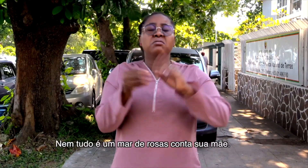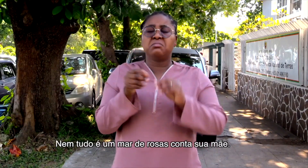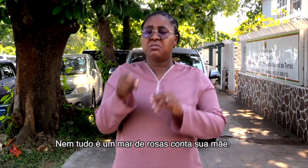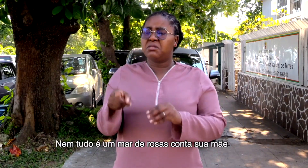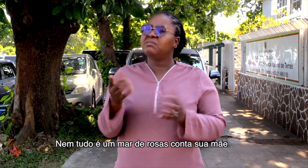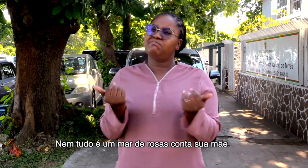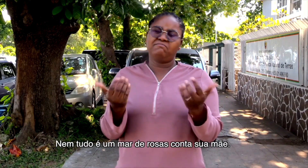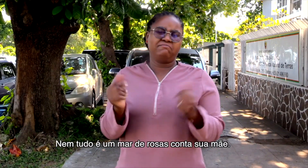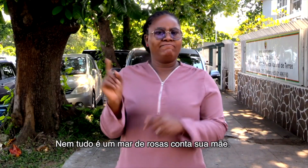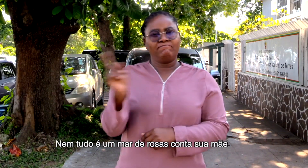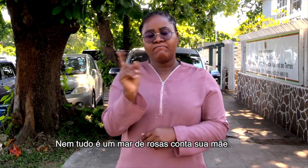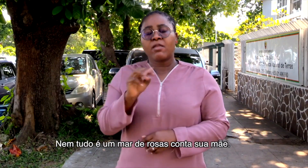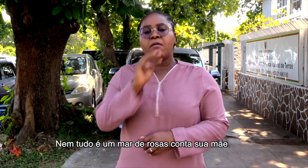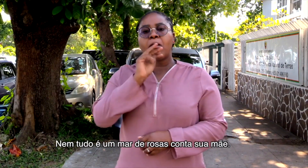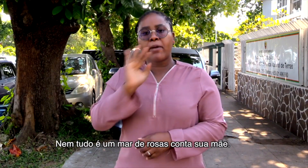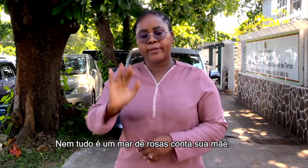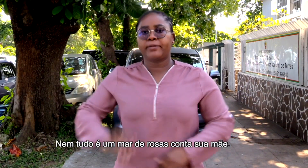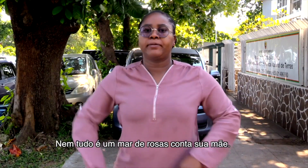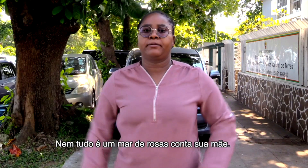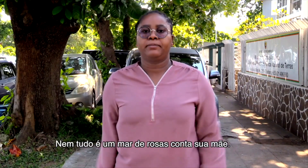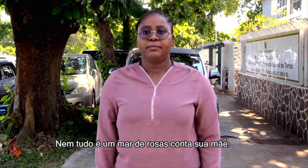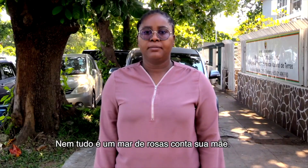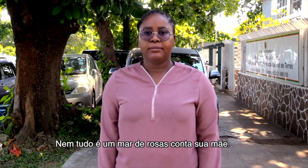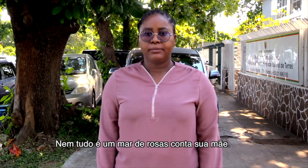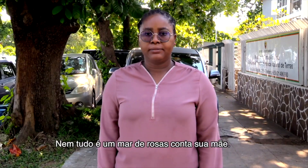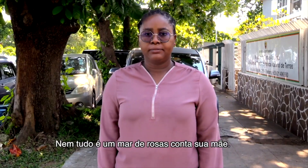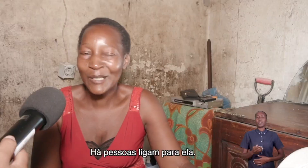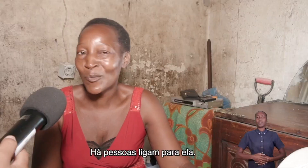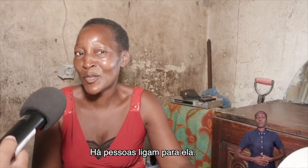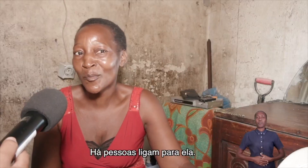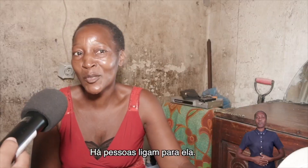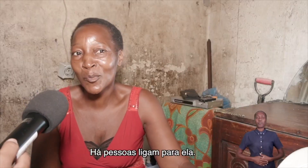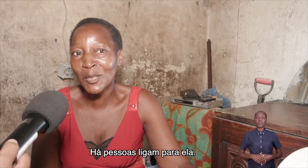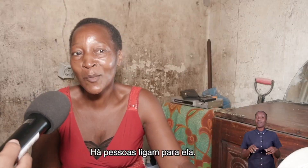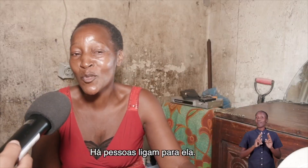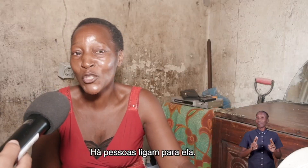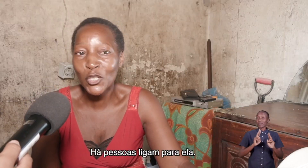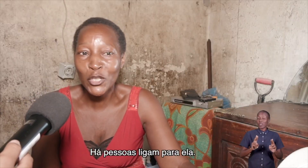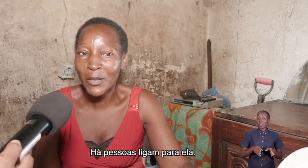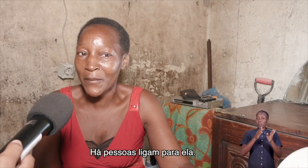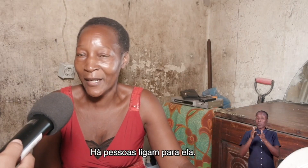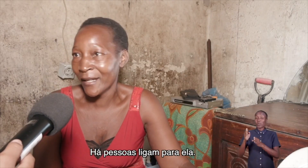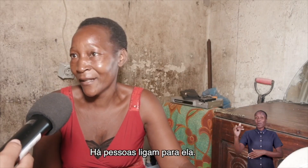Nem tudo é um mar de rosas, conta a sua mãe. Não, mais ou menos, porque há pessoas que ligam pra ela,